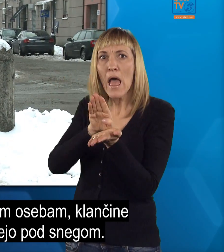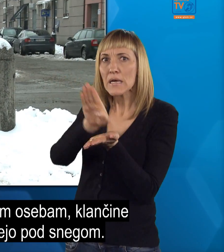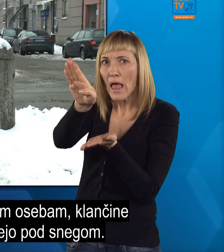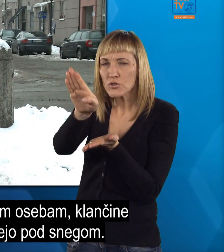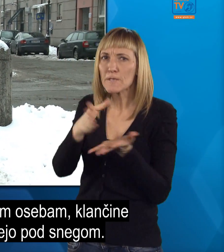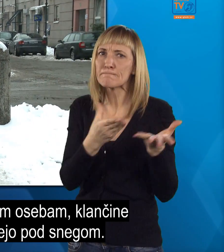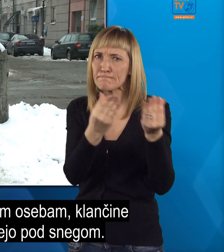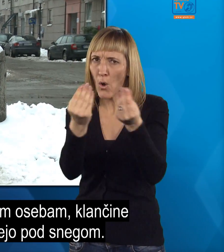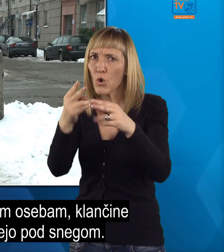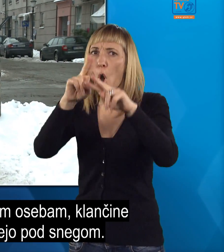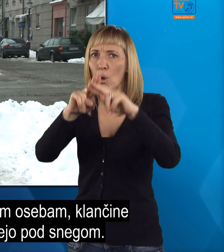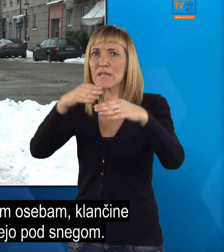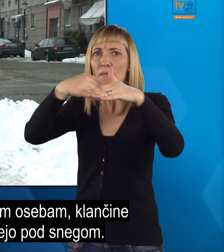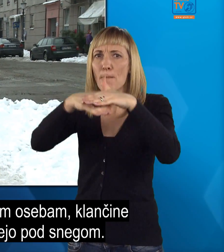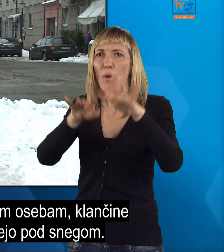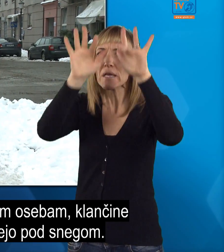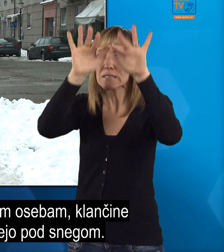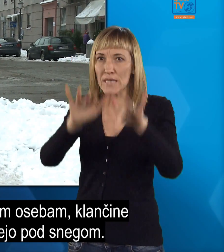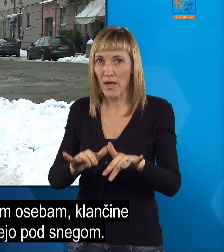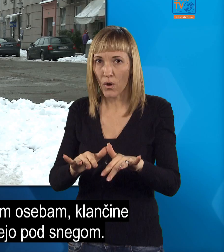večinoma ostanejo pod snegom.